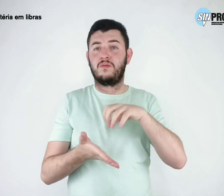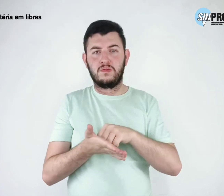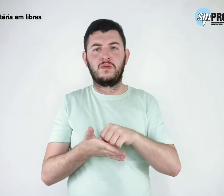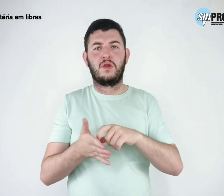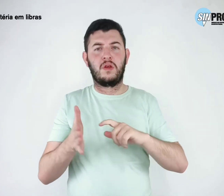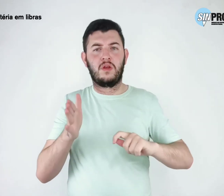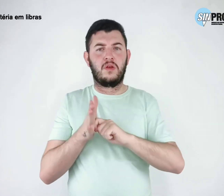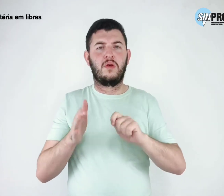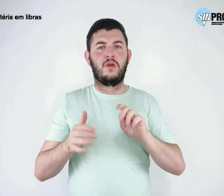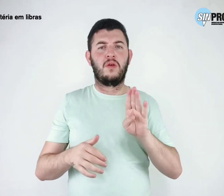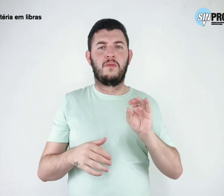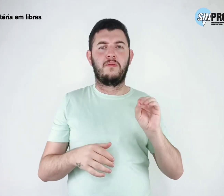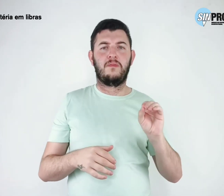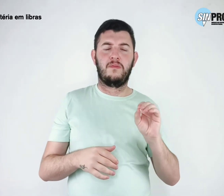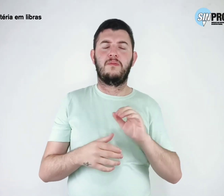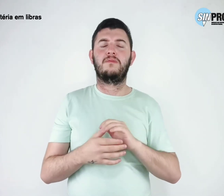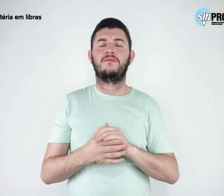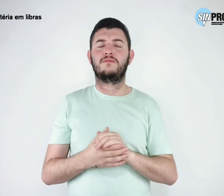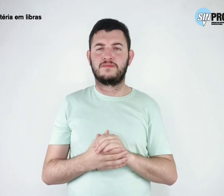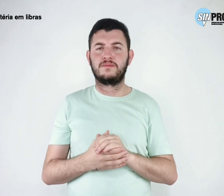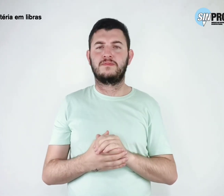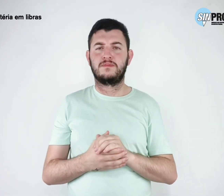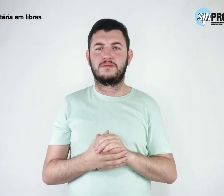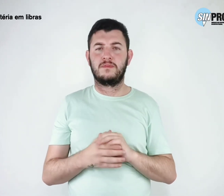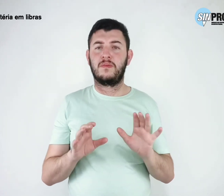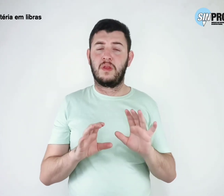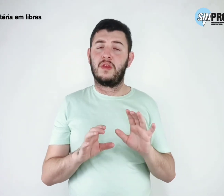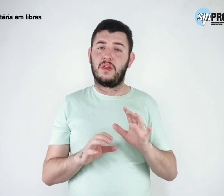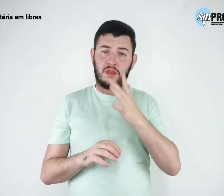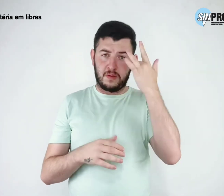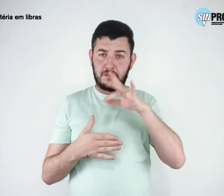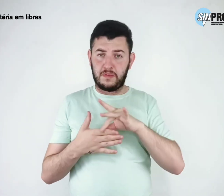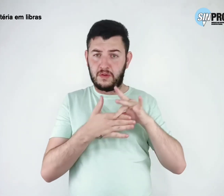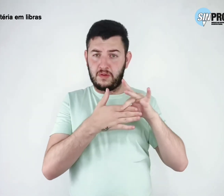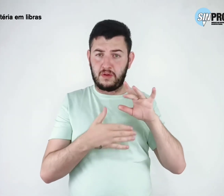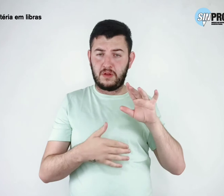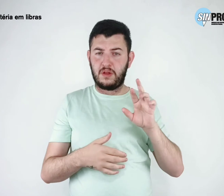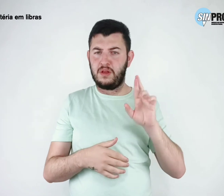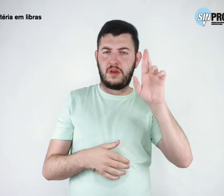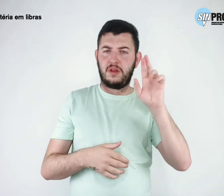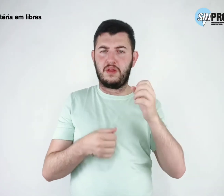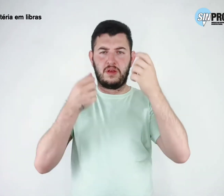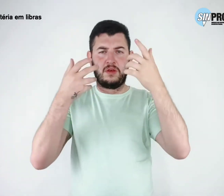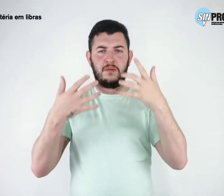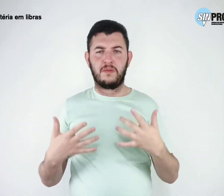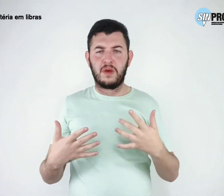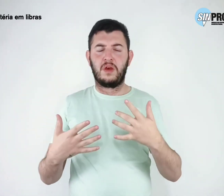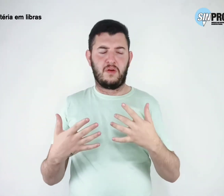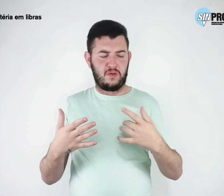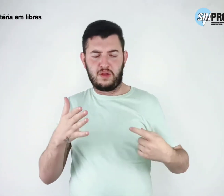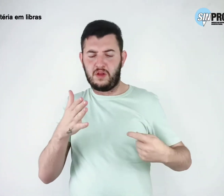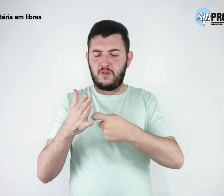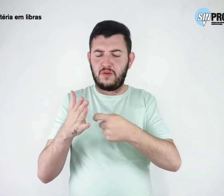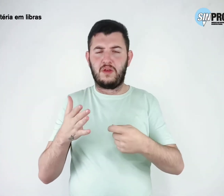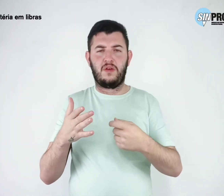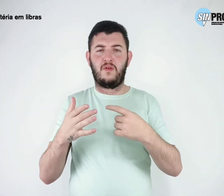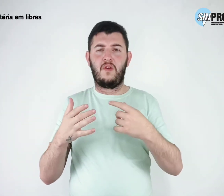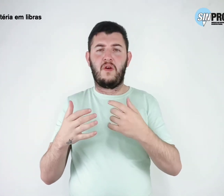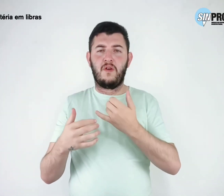registrado boletins de ocorrência. Elas denunciam que têm sido vítimas dos abusos de